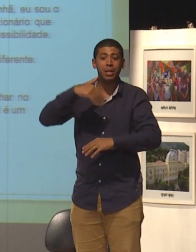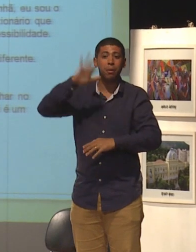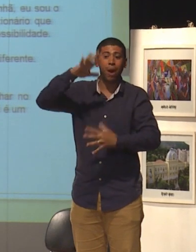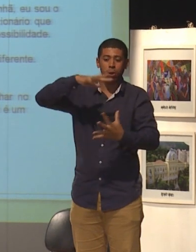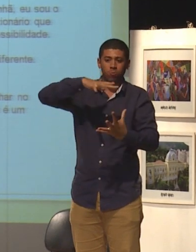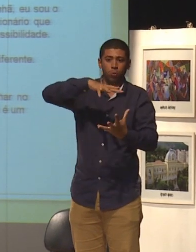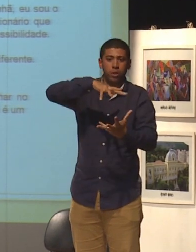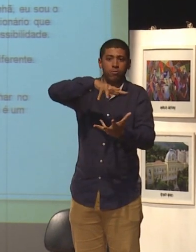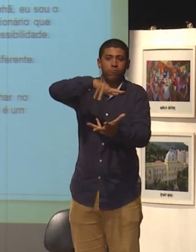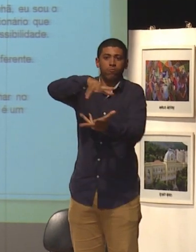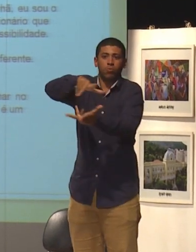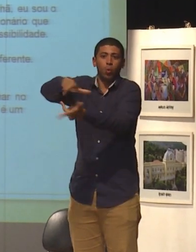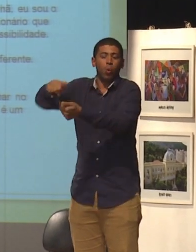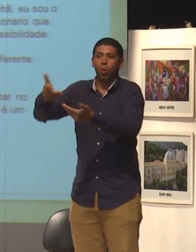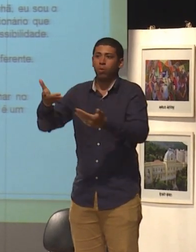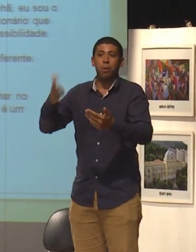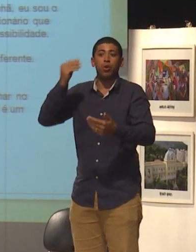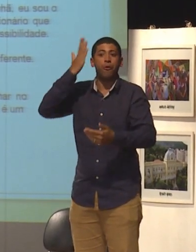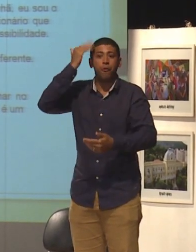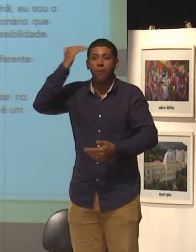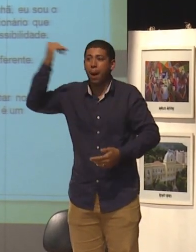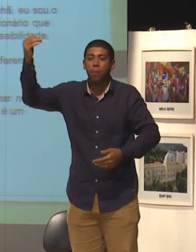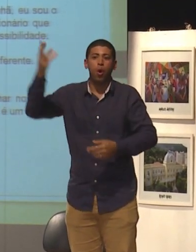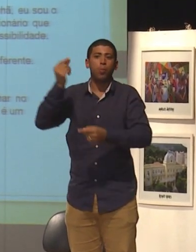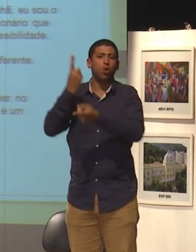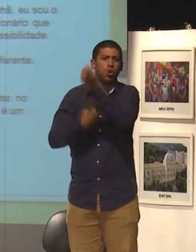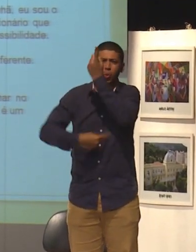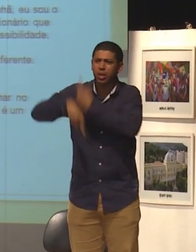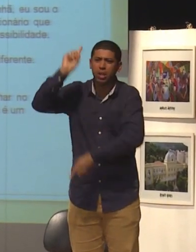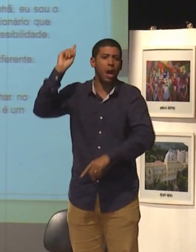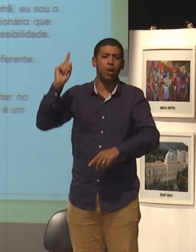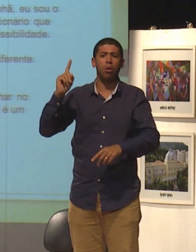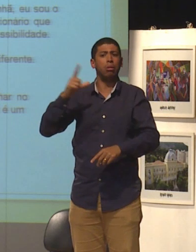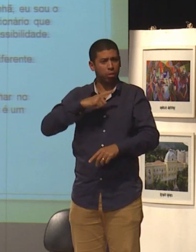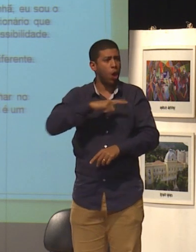Porque lá no Museu do Amanhã parecia que assim, era um mundo novo que estava se abrindo, né?